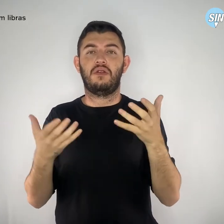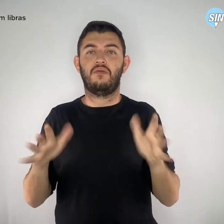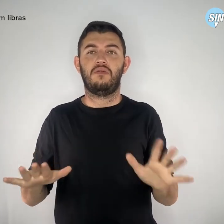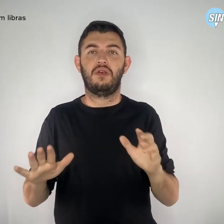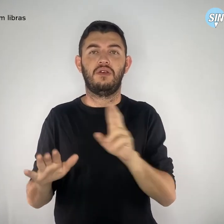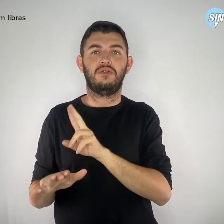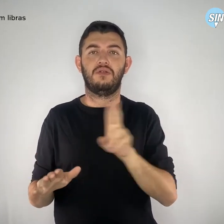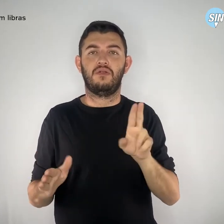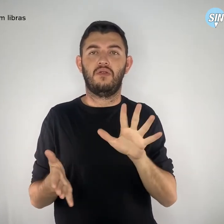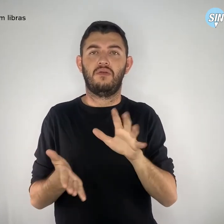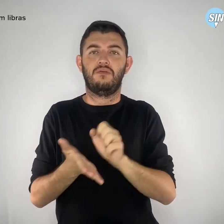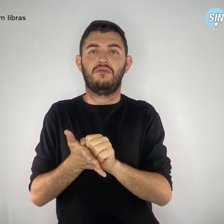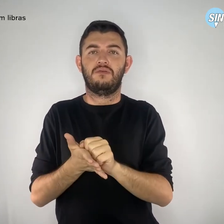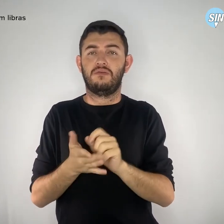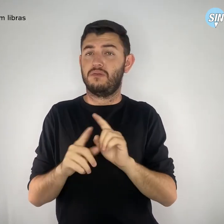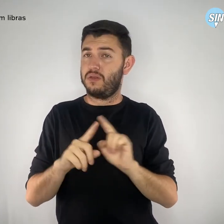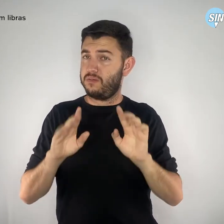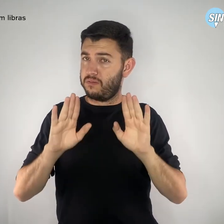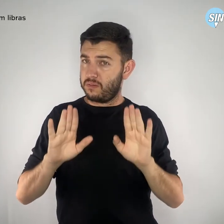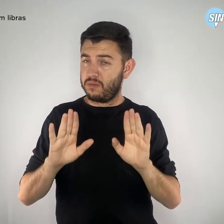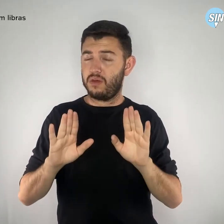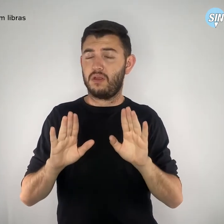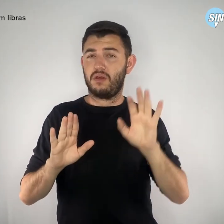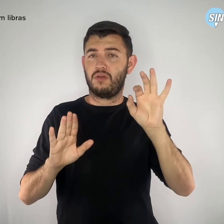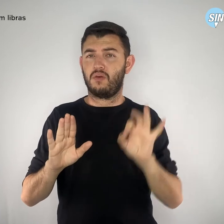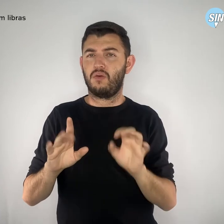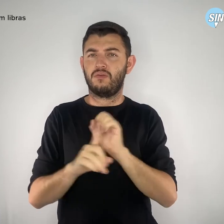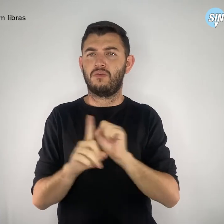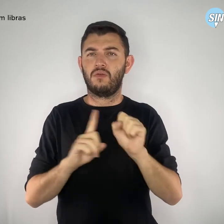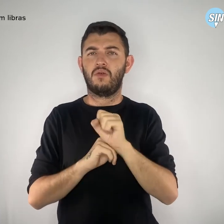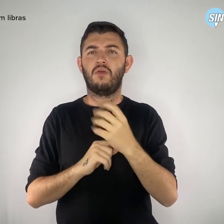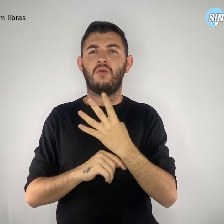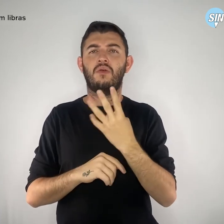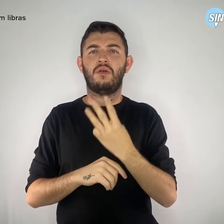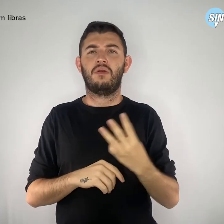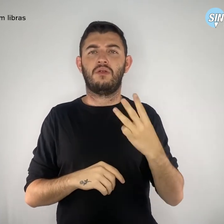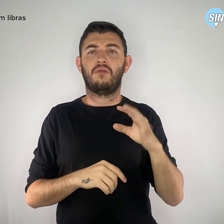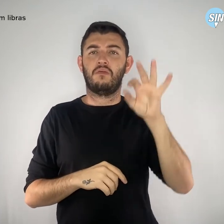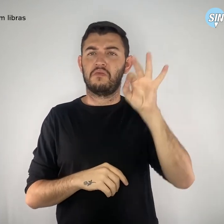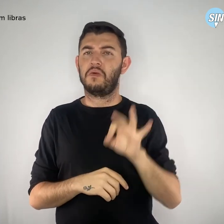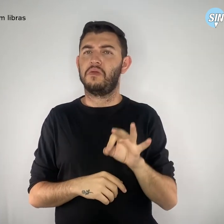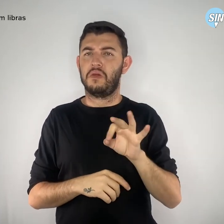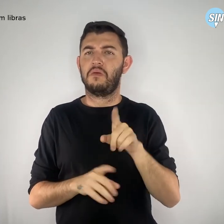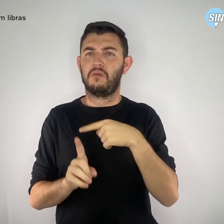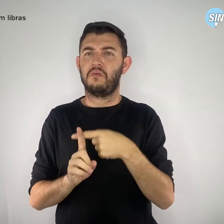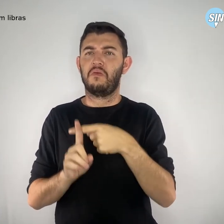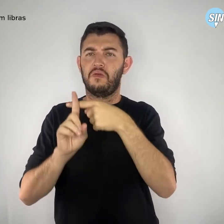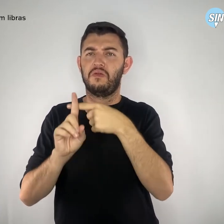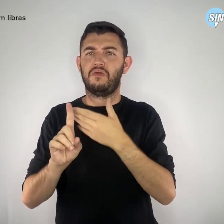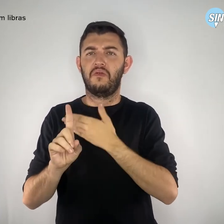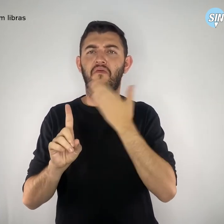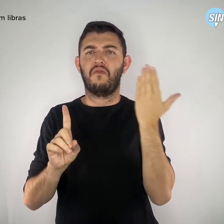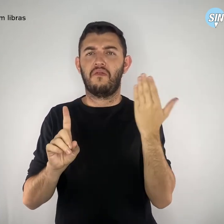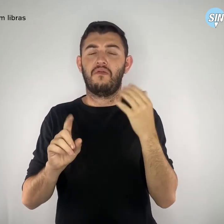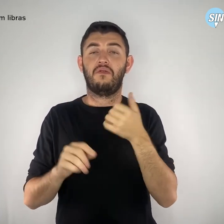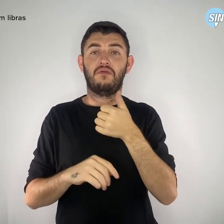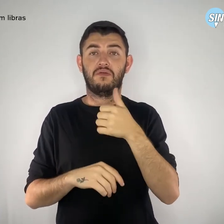em relação às cotas sociais, 43% foram bastante positivas, 19%